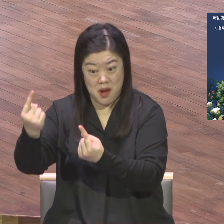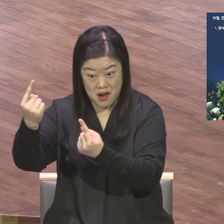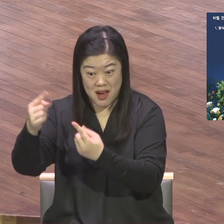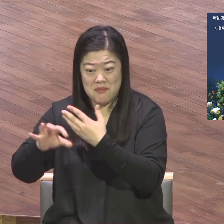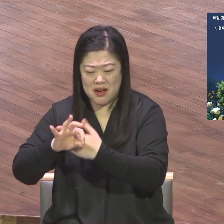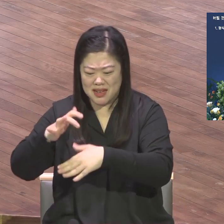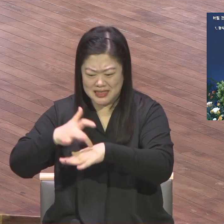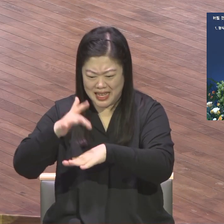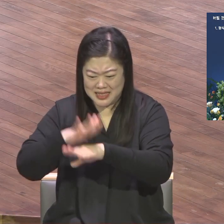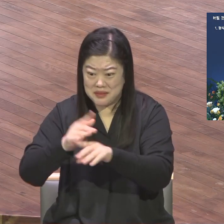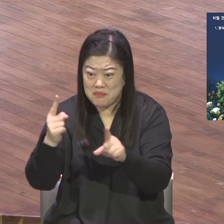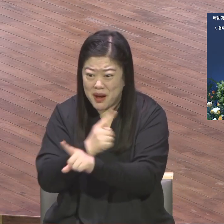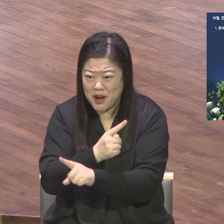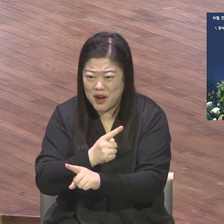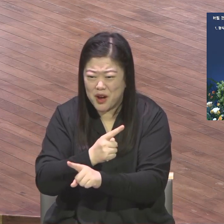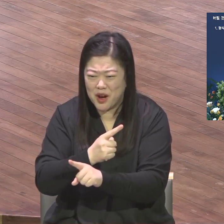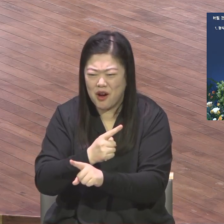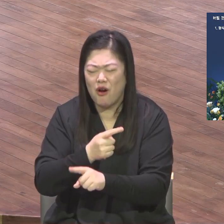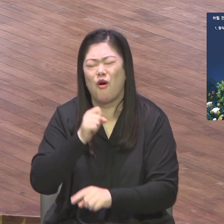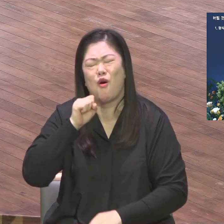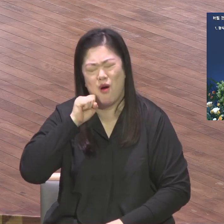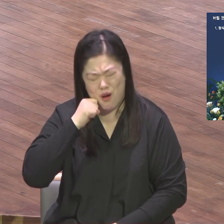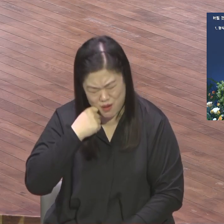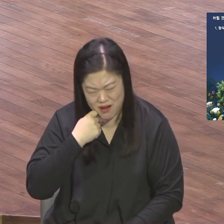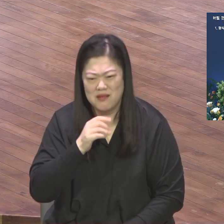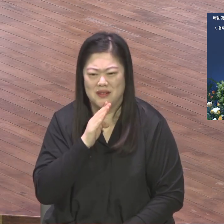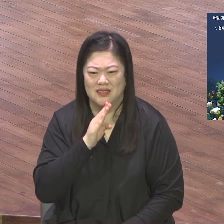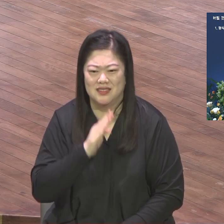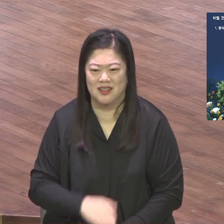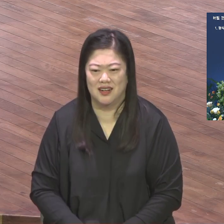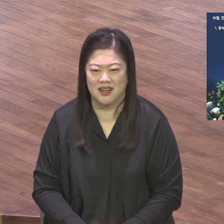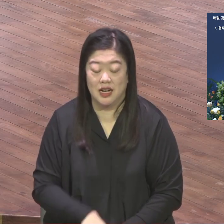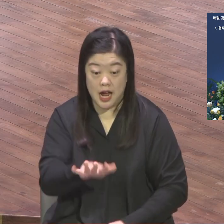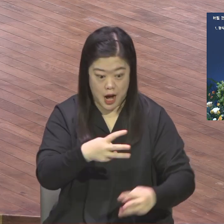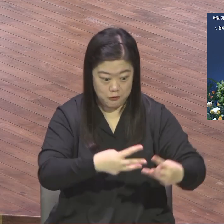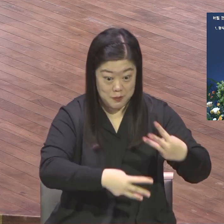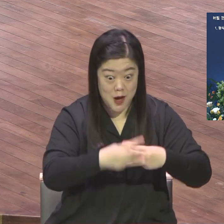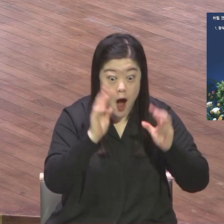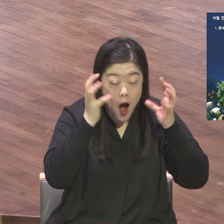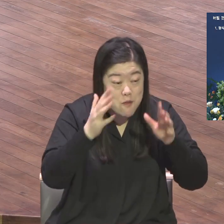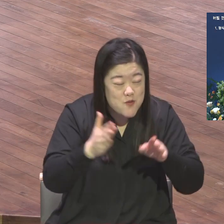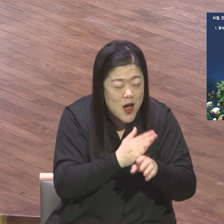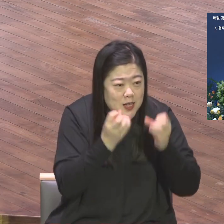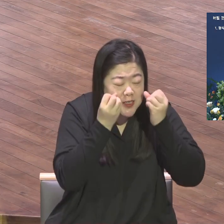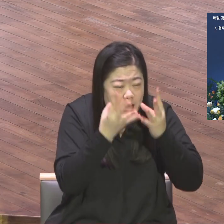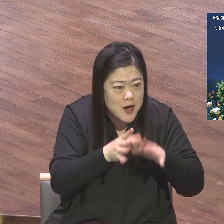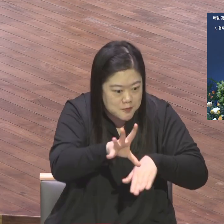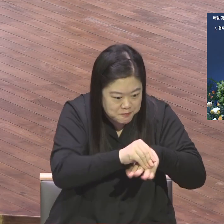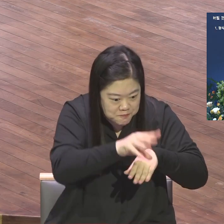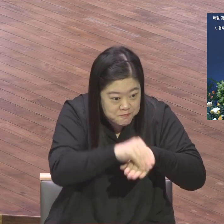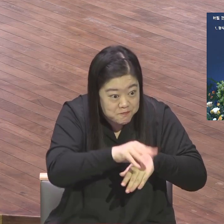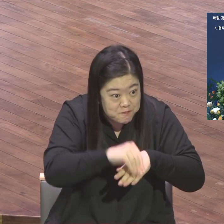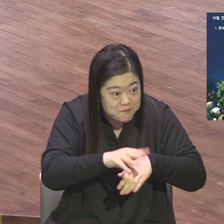체질을 변화되기 쉽지 않아요. 젊은 우리 렘넌트들은 막 그냥 완전히 그냥 복음이잖아요. 복음으로 자라놓으니까